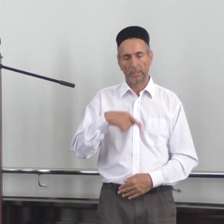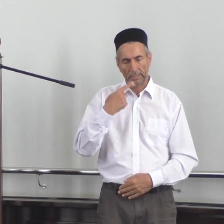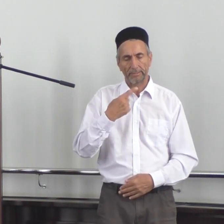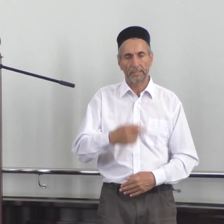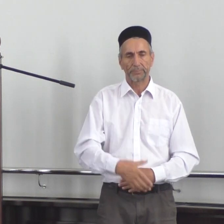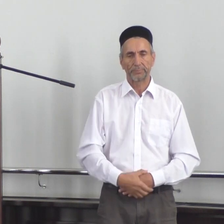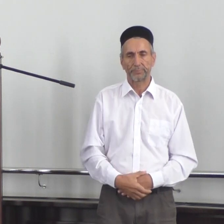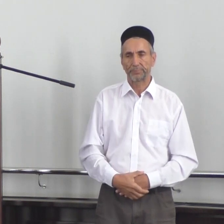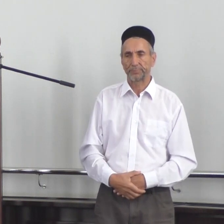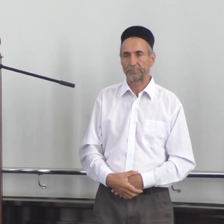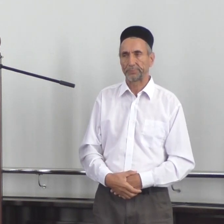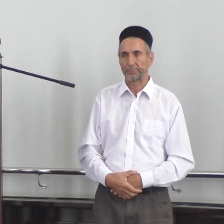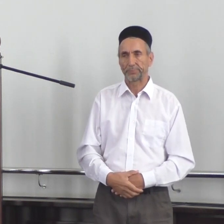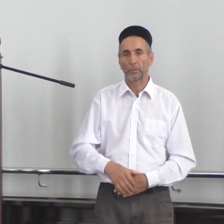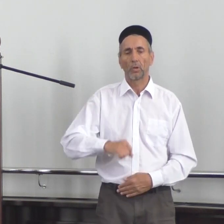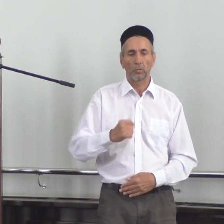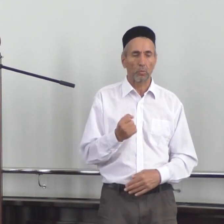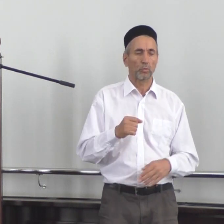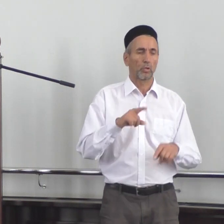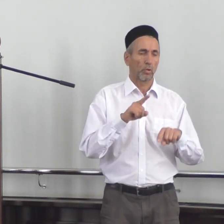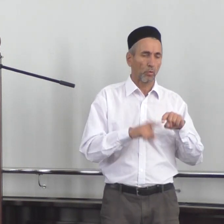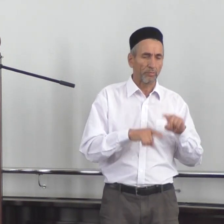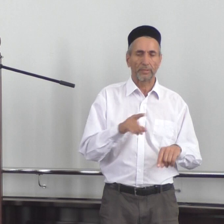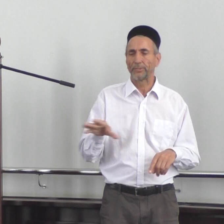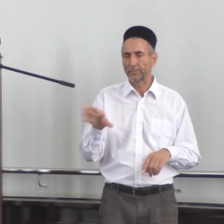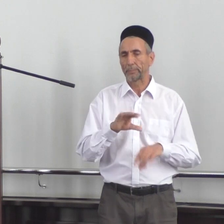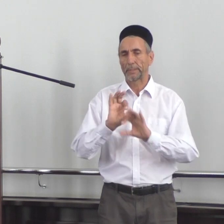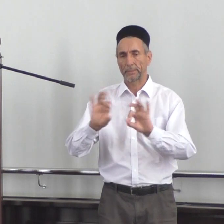кирәк. Дустым, кардәшем шулай икән.